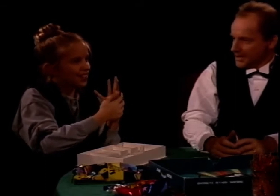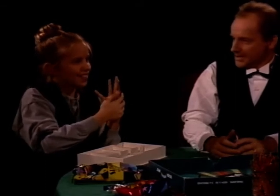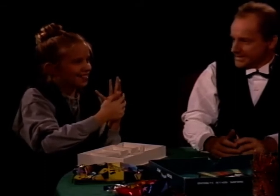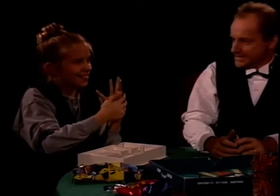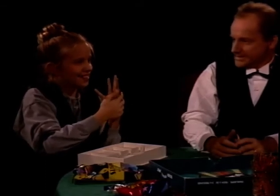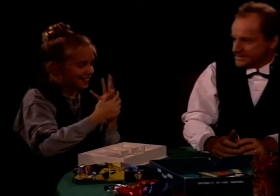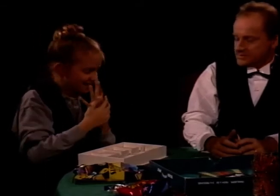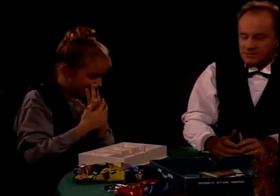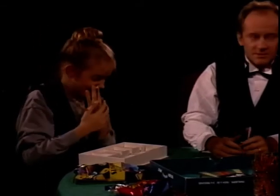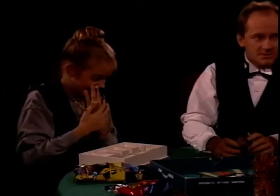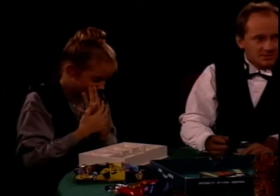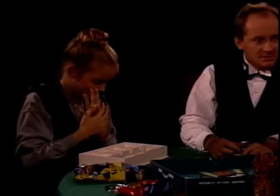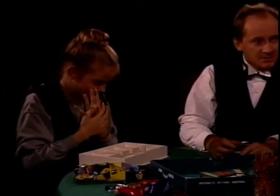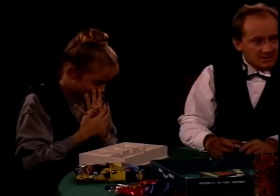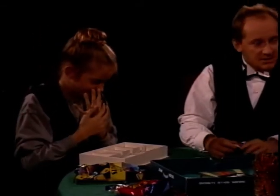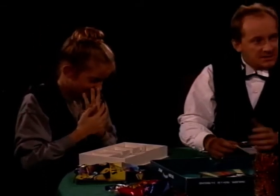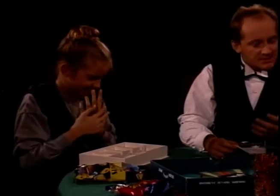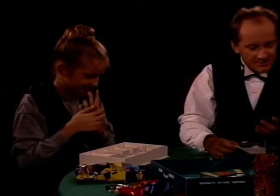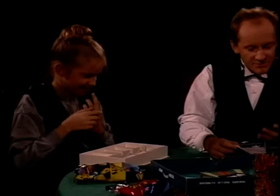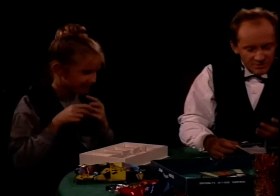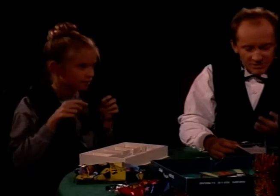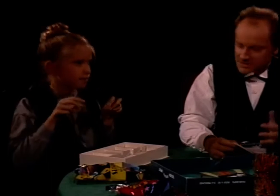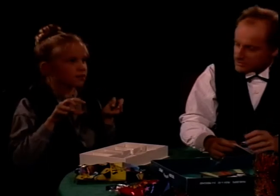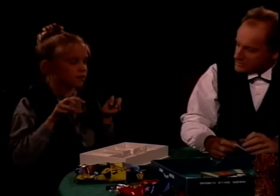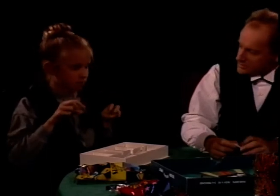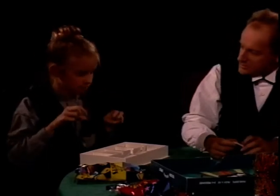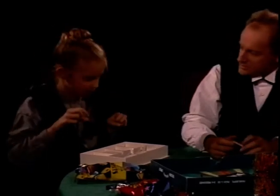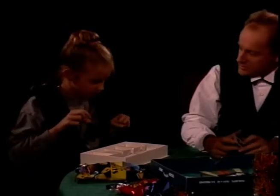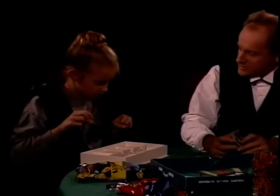Igelkotten. Ja. Igelkott. Nu kan vi ja, jag kan. Några igelkott. Det har varit många nu.